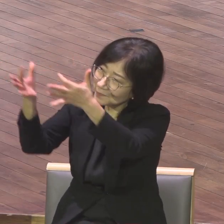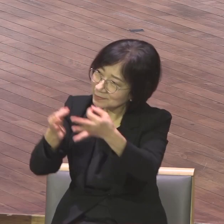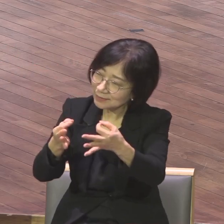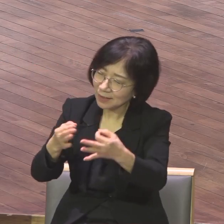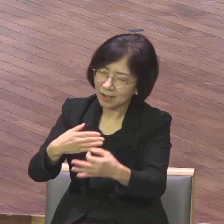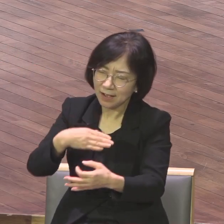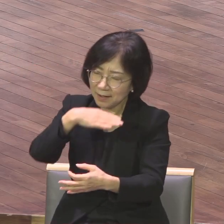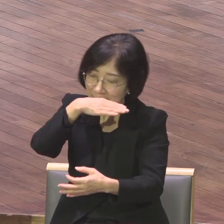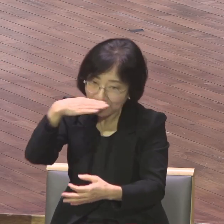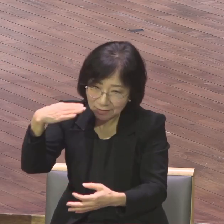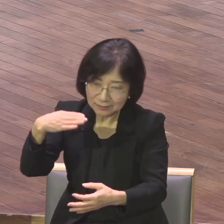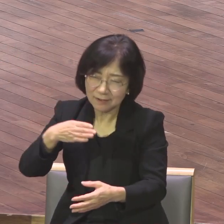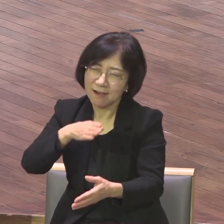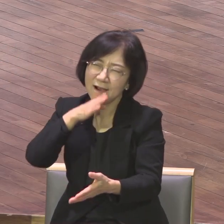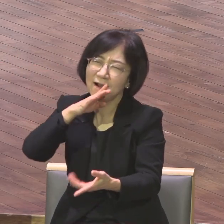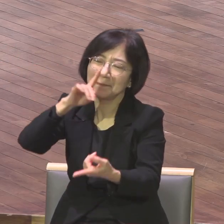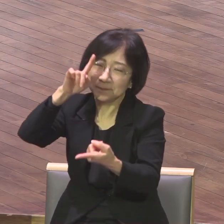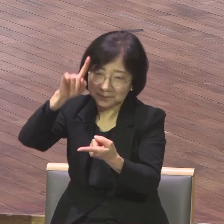그야말로 믿음에 소문나는